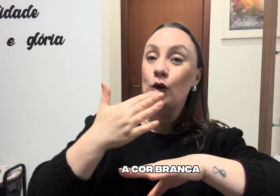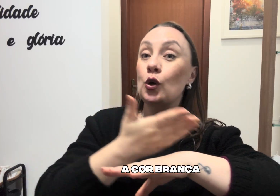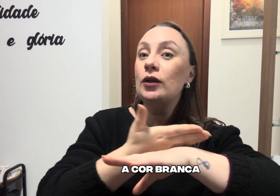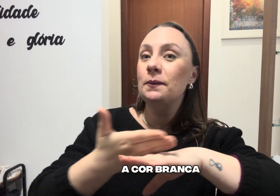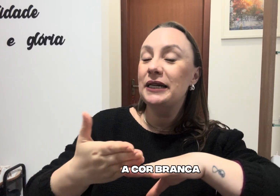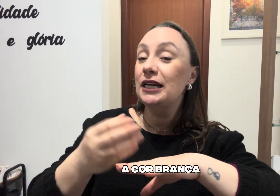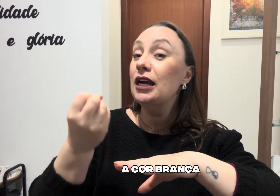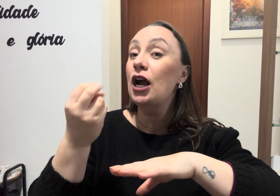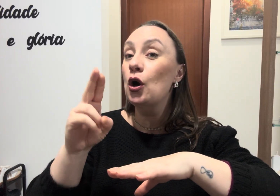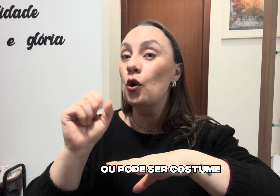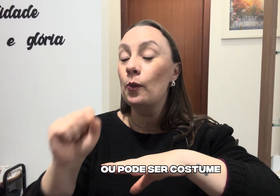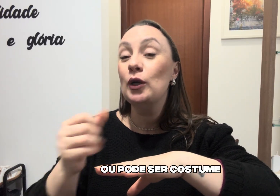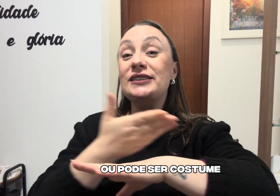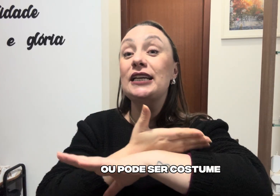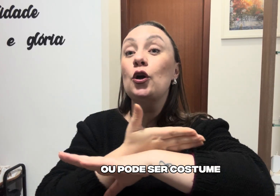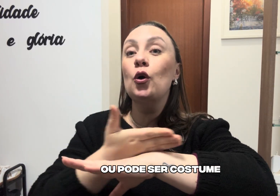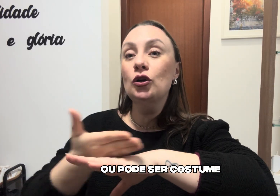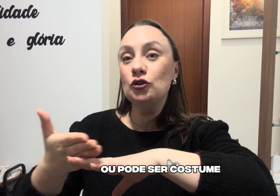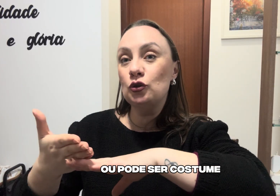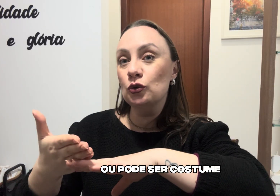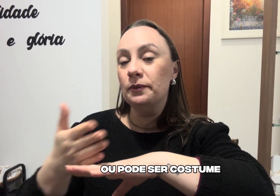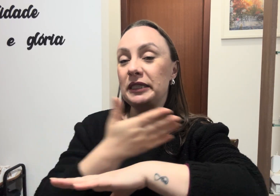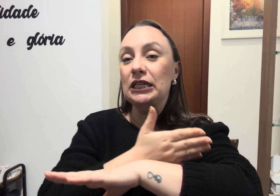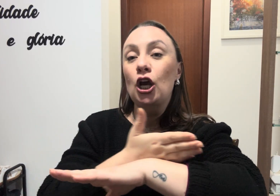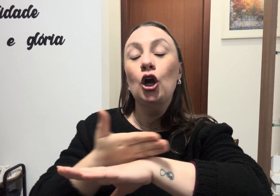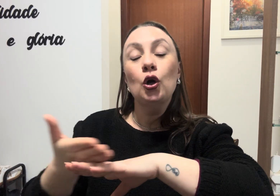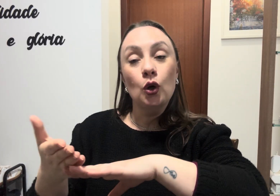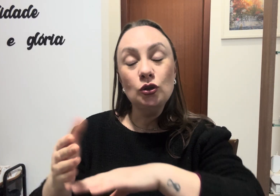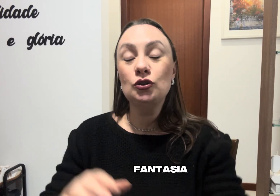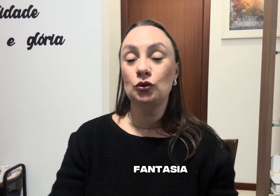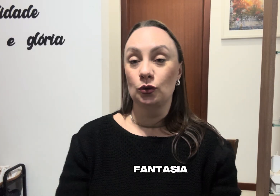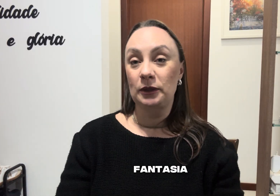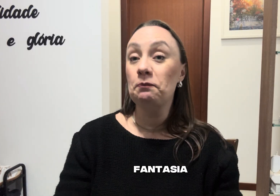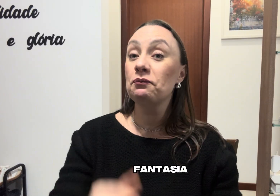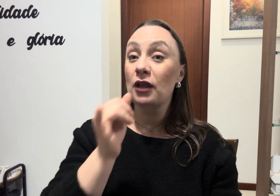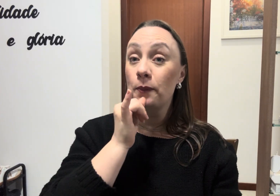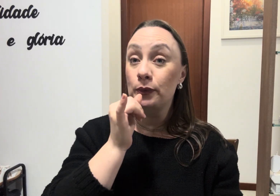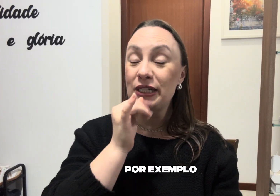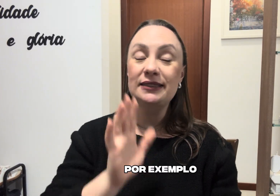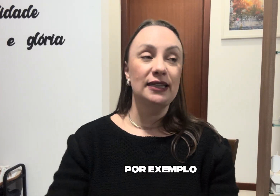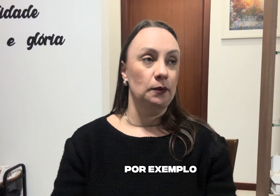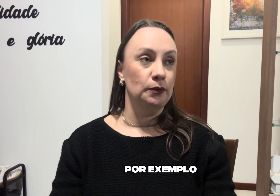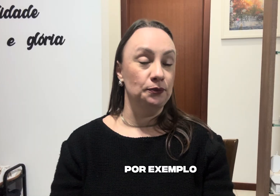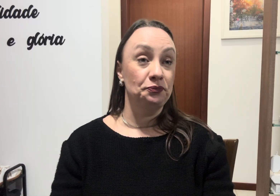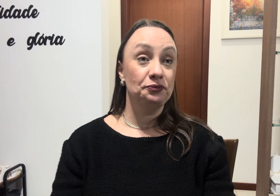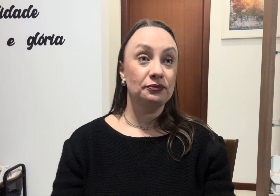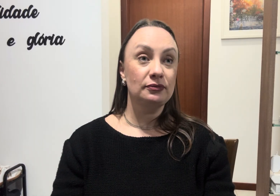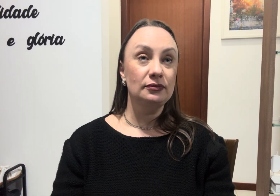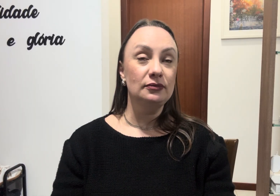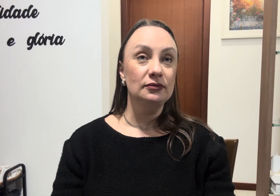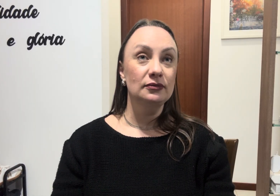cor branca, ou pode ser costume, costume. Por exemplo,